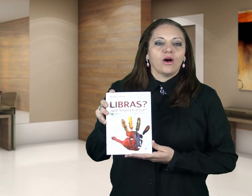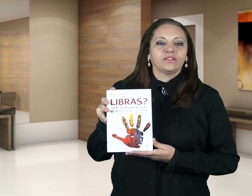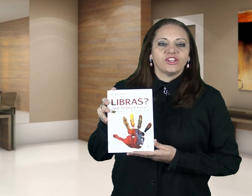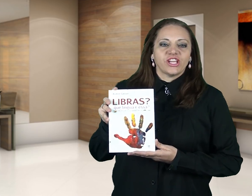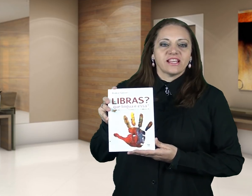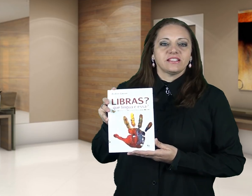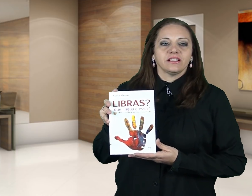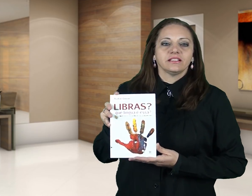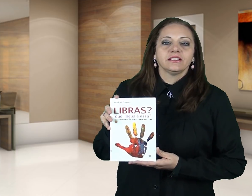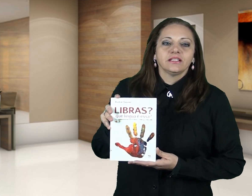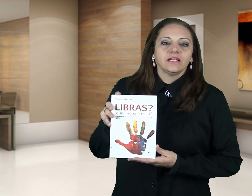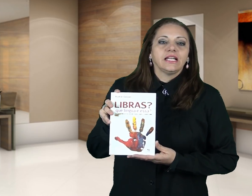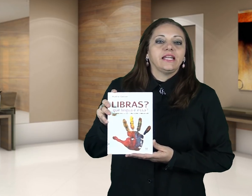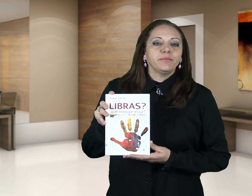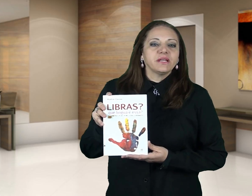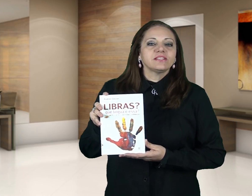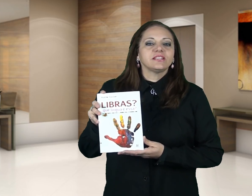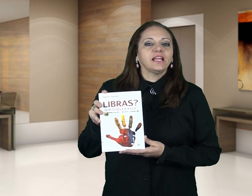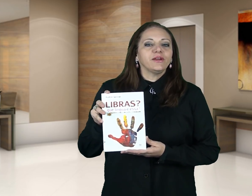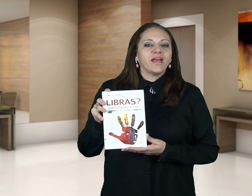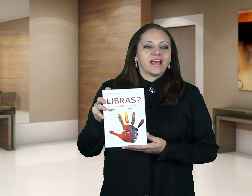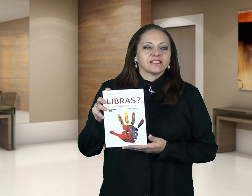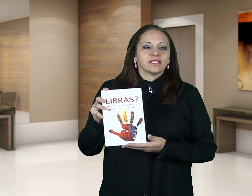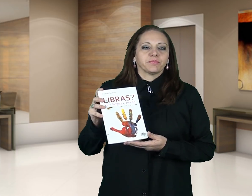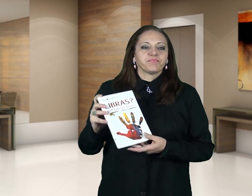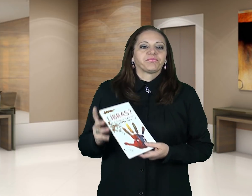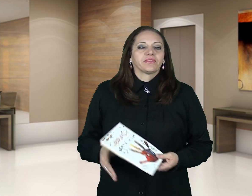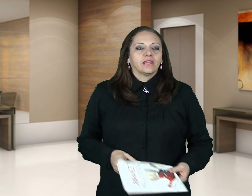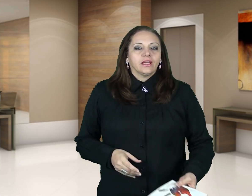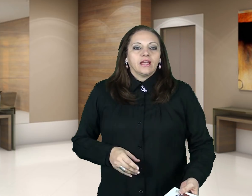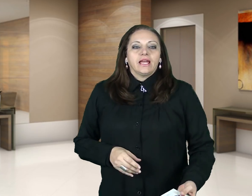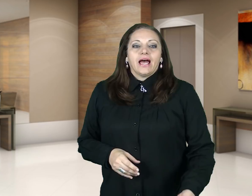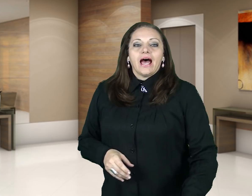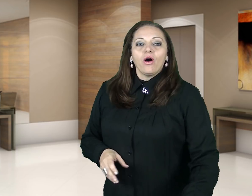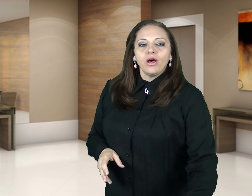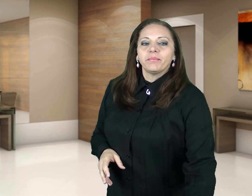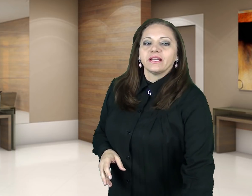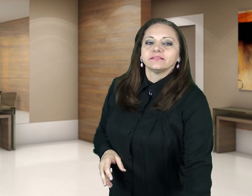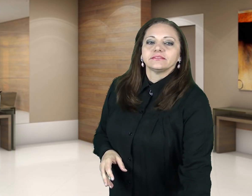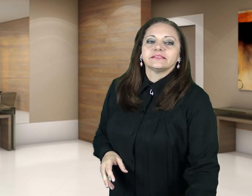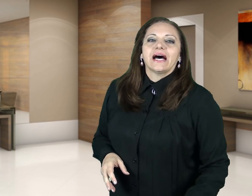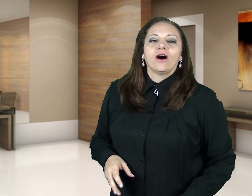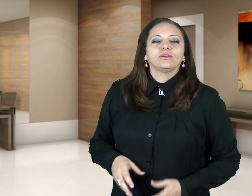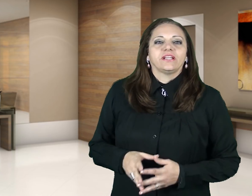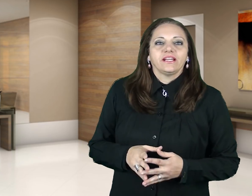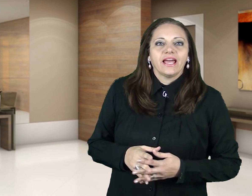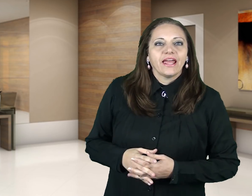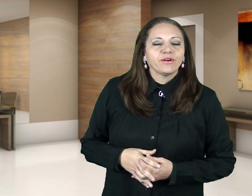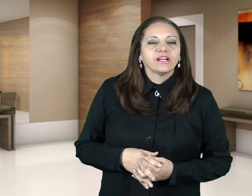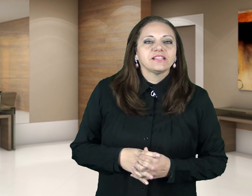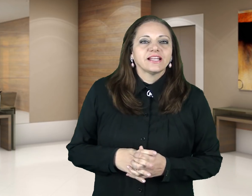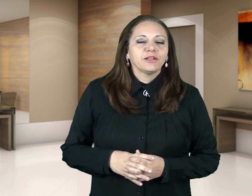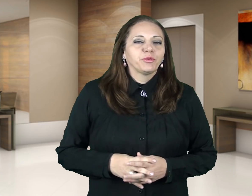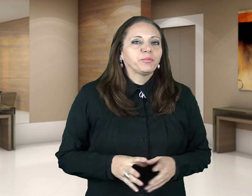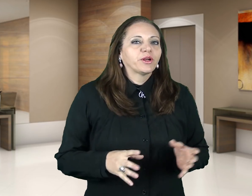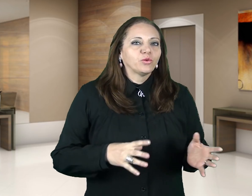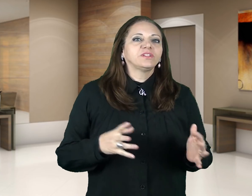Audrey Gesser, Libras, que língua é essa? A obra da Audrey ela é organizada por perguntas